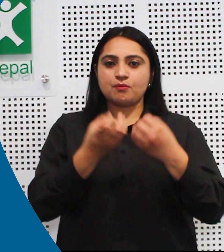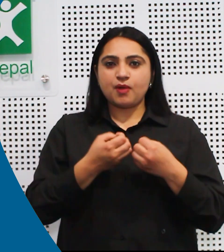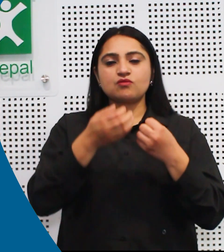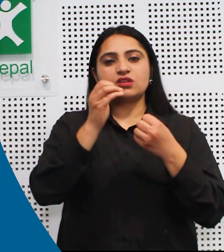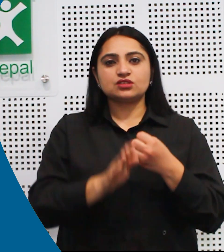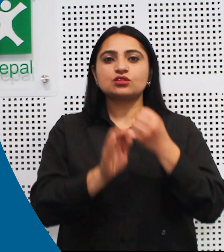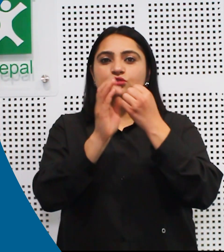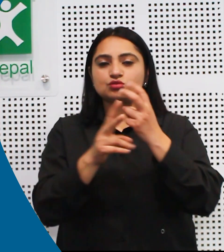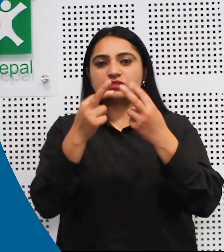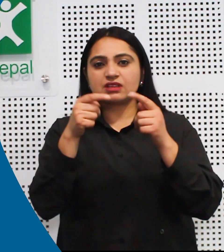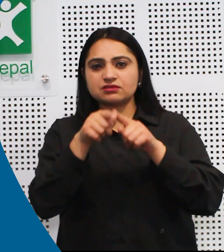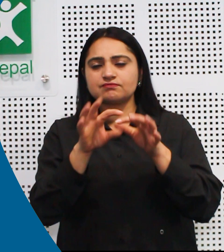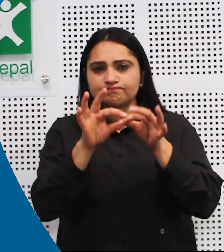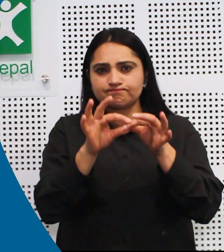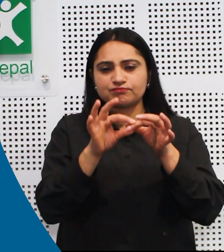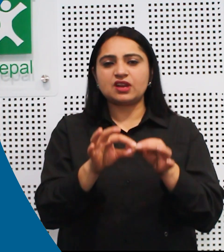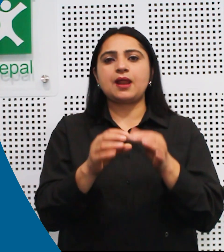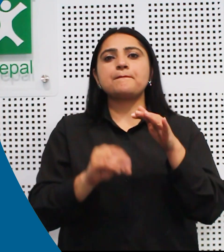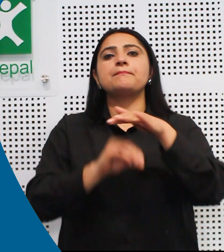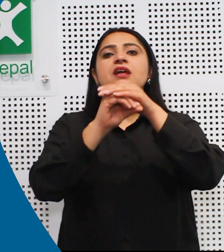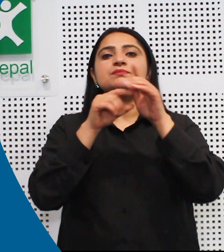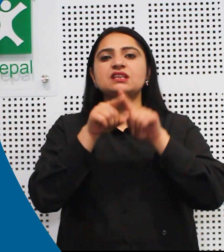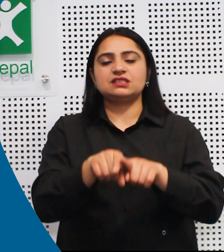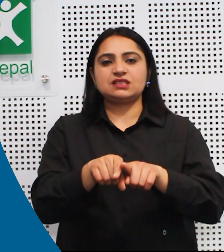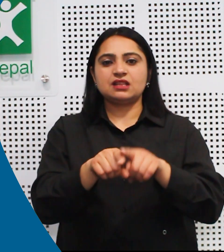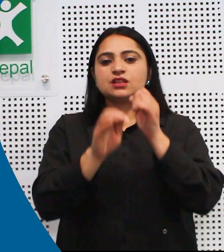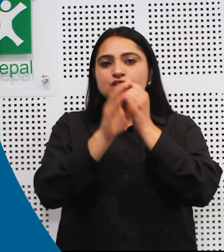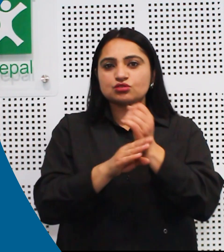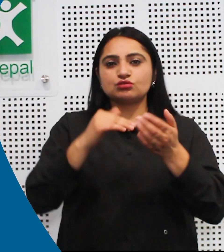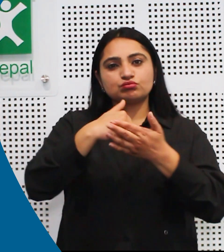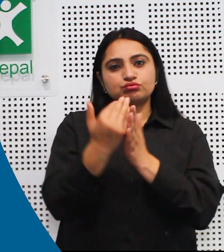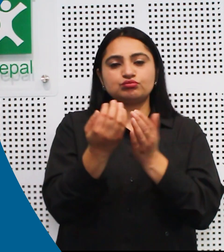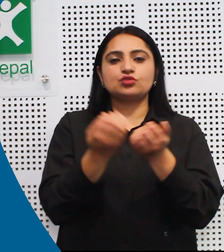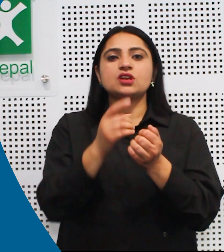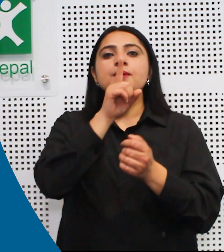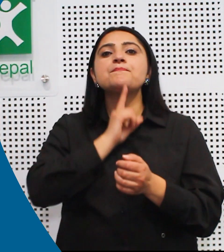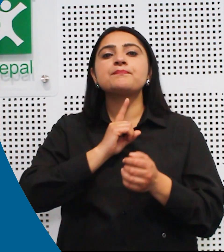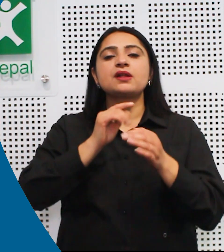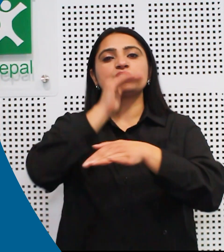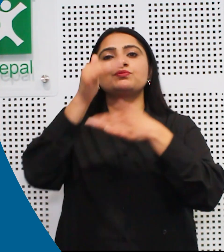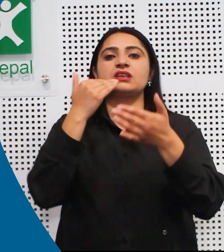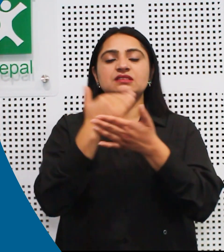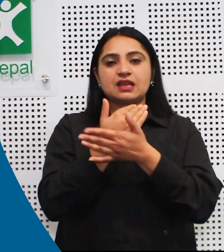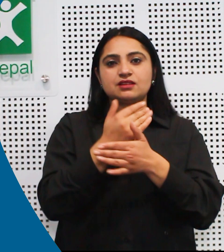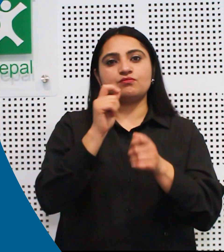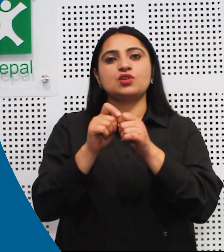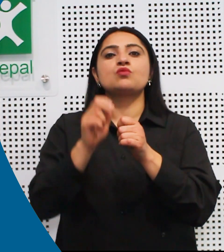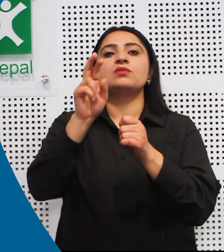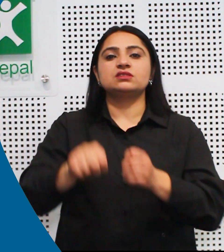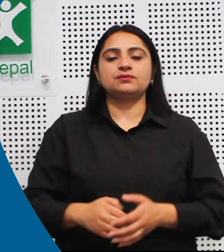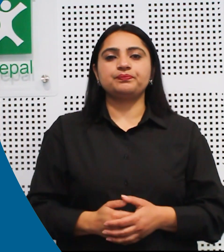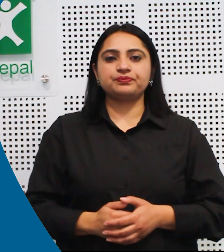स्रोत साधनसँग तालमेल गरी प्राथमिकताका साथ स्रोतको विनियोजन गर्न वार्षिक विकास कार्यक्रम तर्जुमा